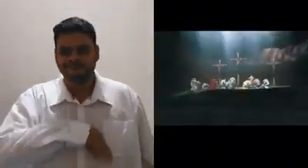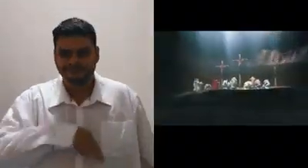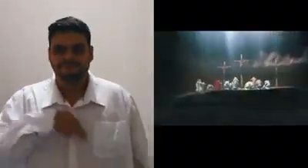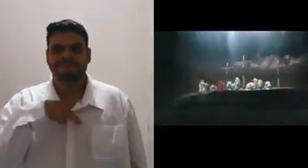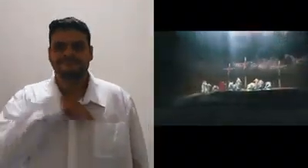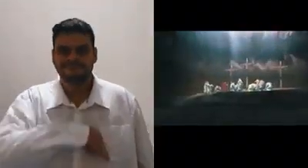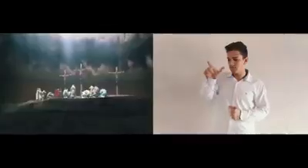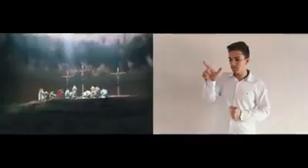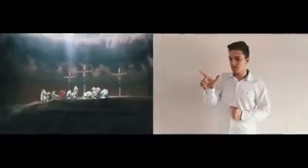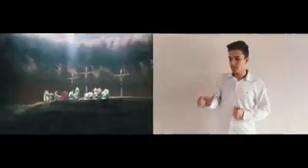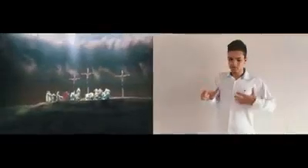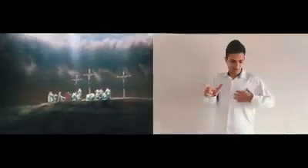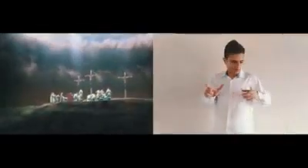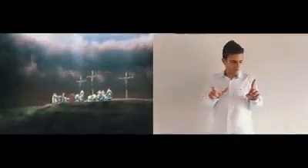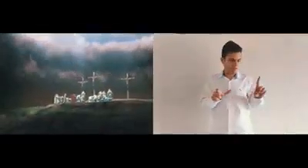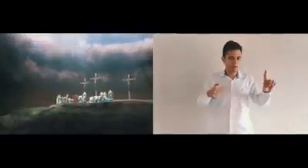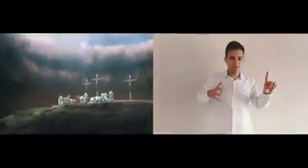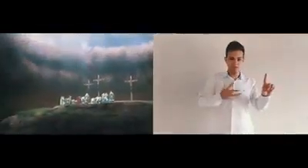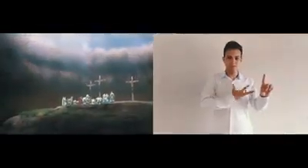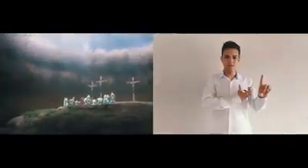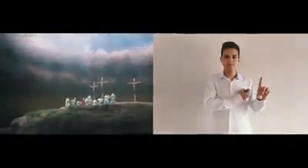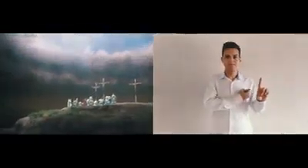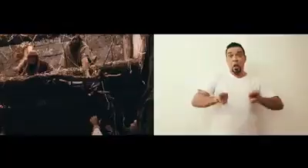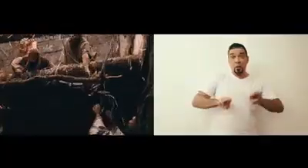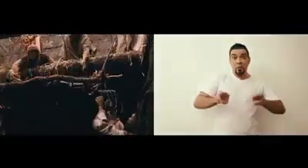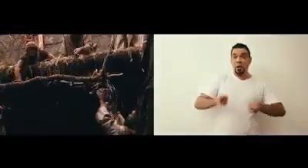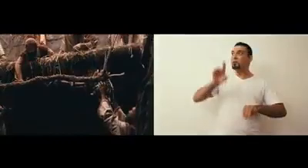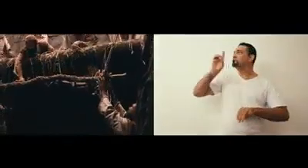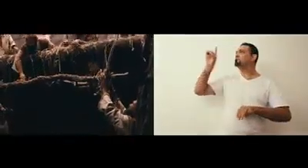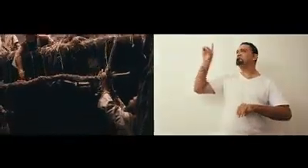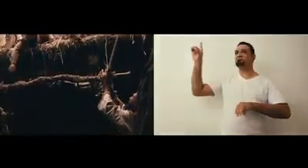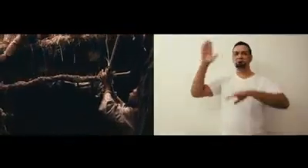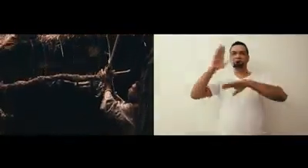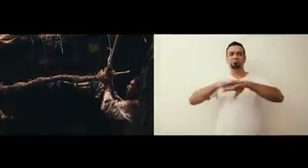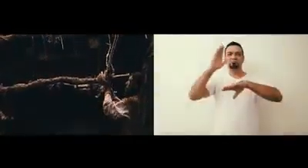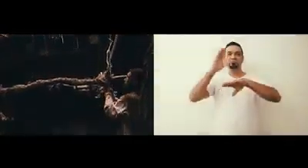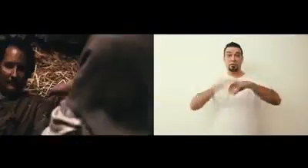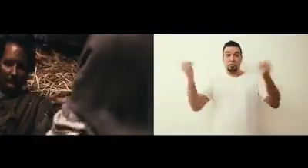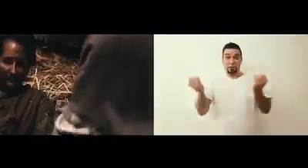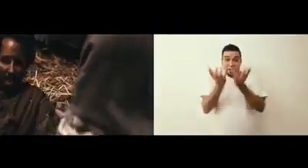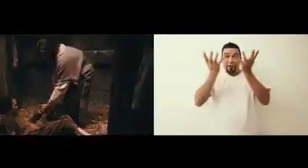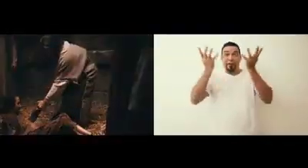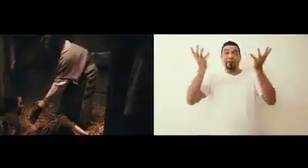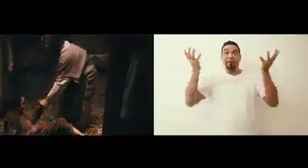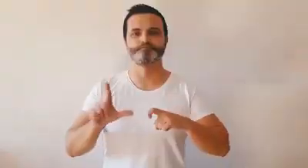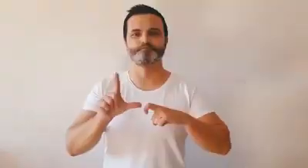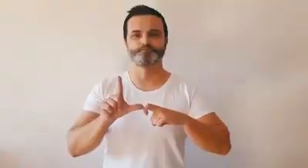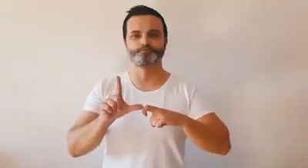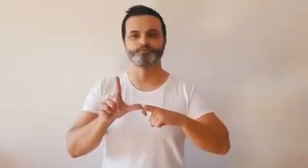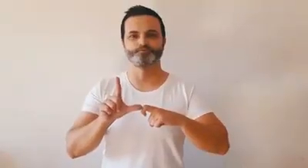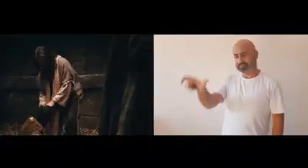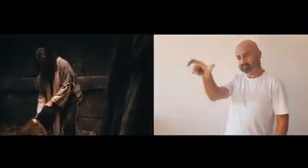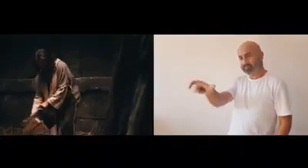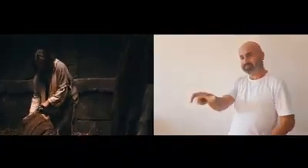Ei, Mateus, é o filho de Deus a salvar. Em Marcos é a mão de Deus a operar.